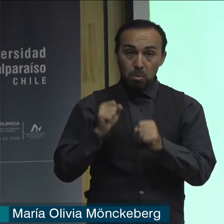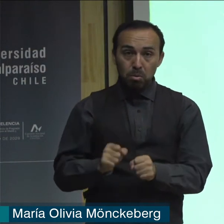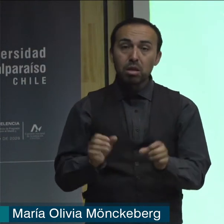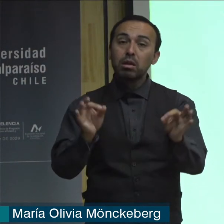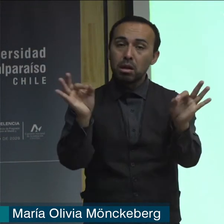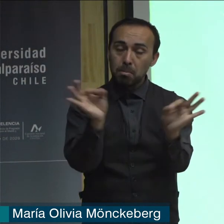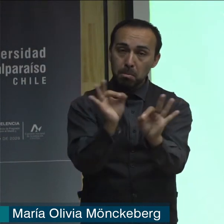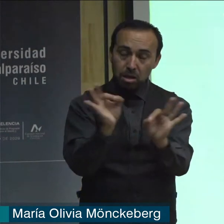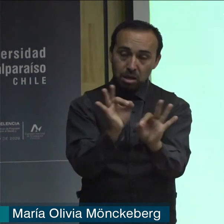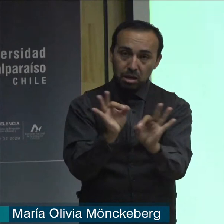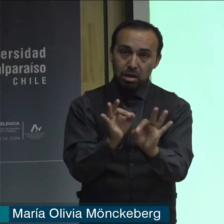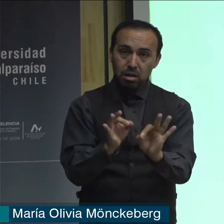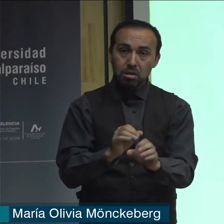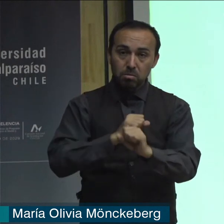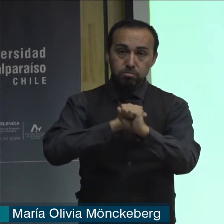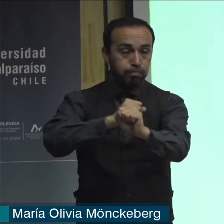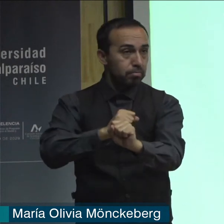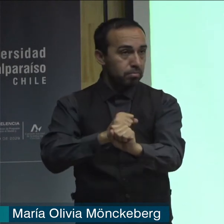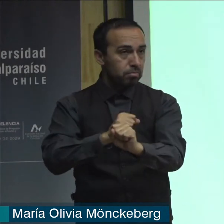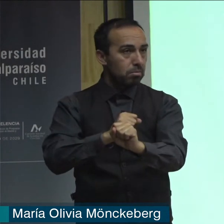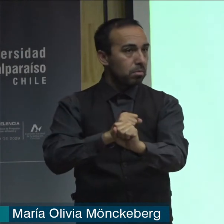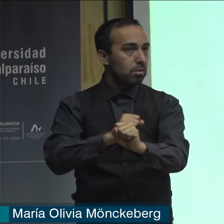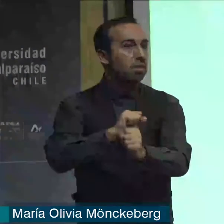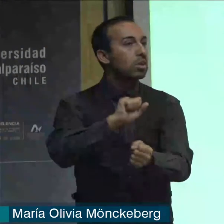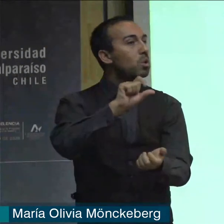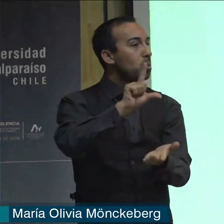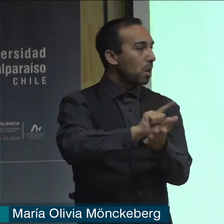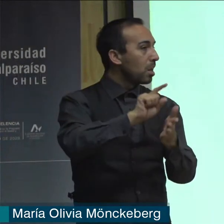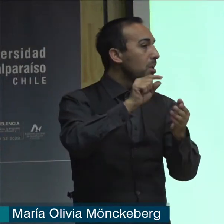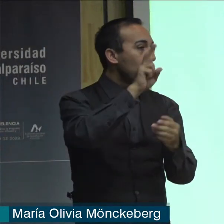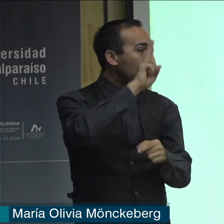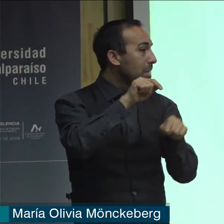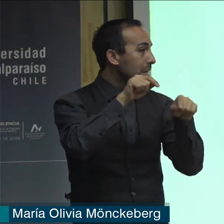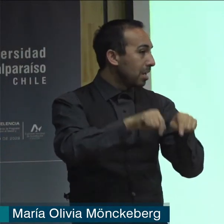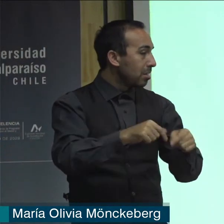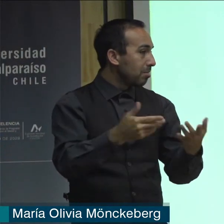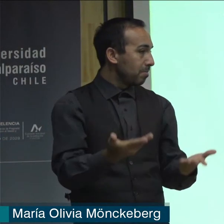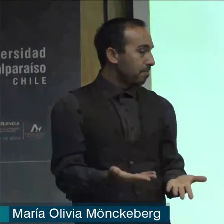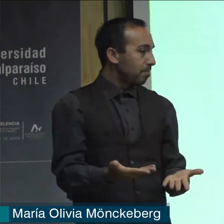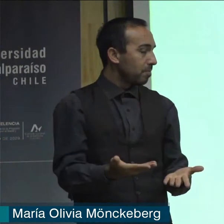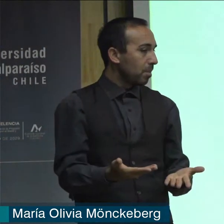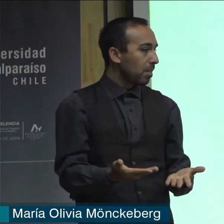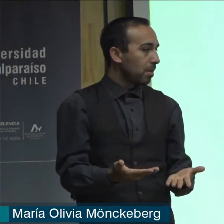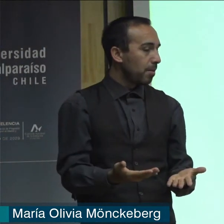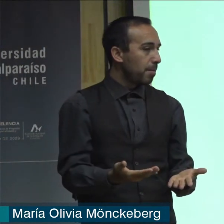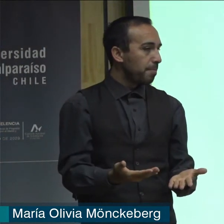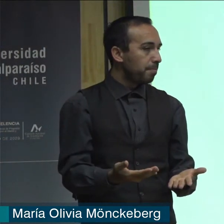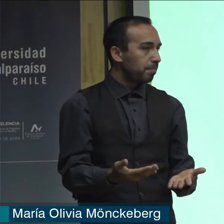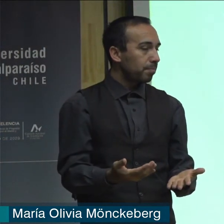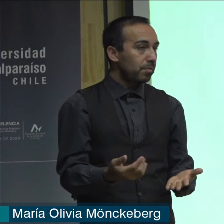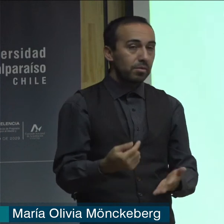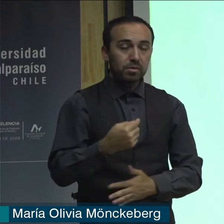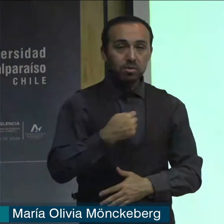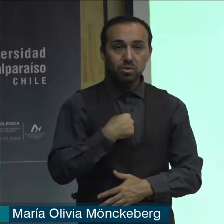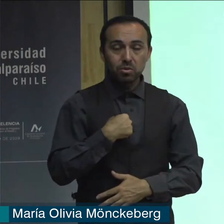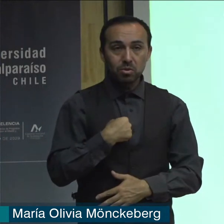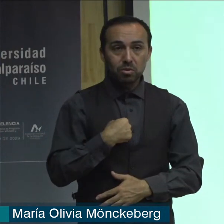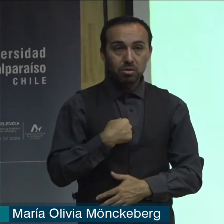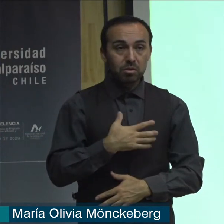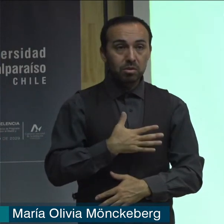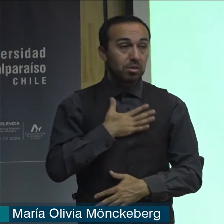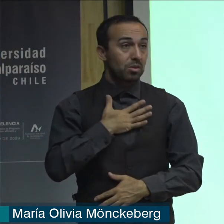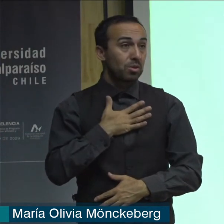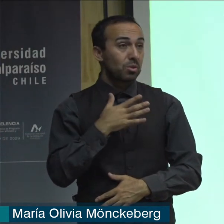contrarrestar desde espacio como este yo por eso siento que en los últimos